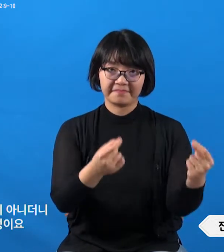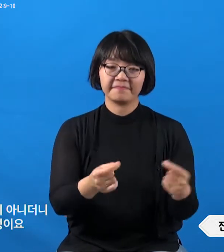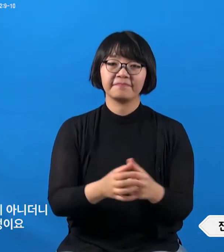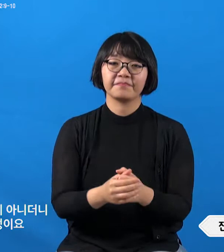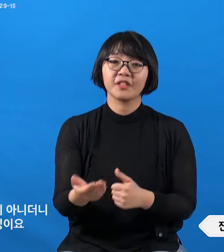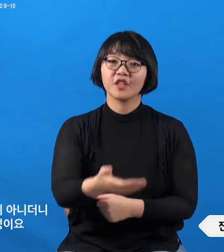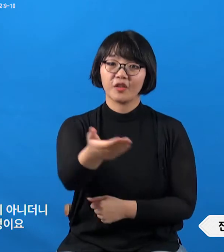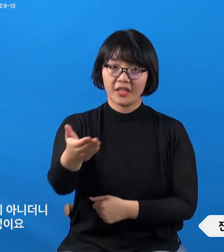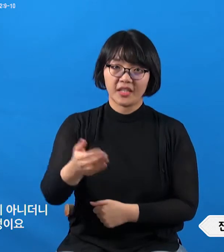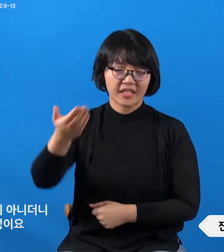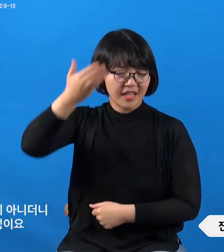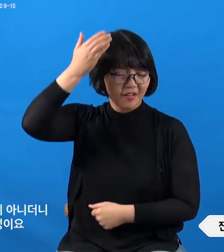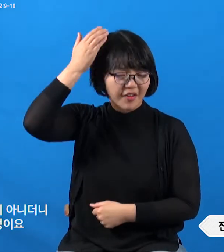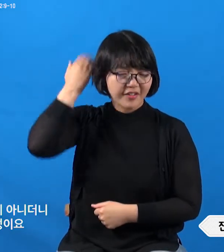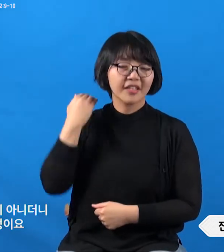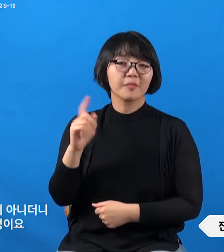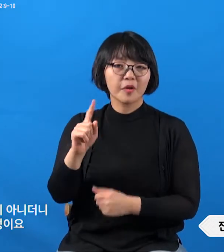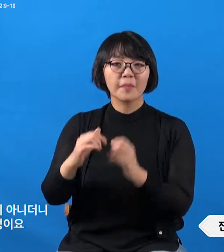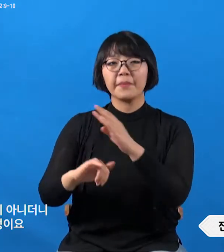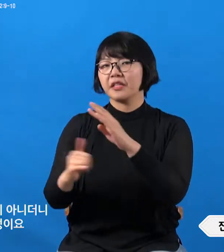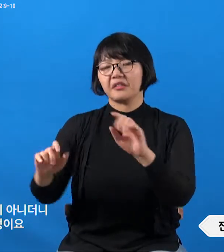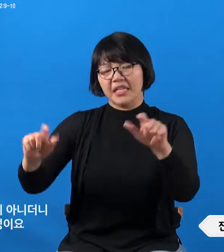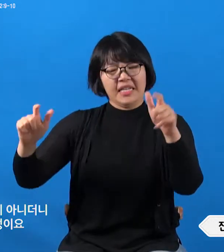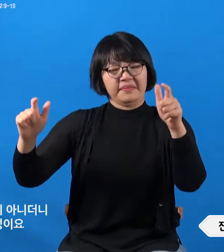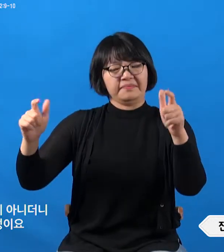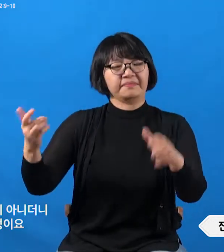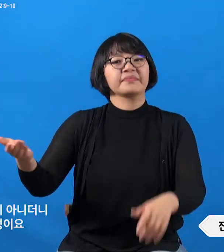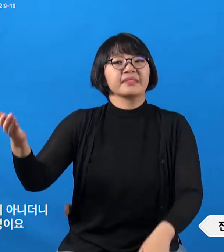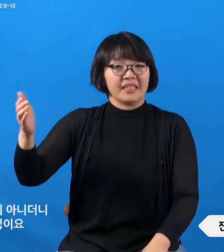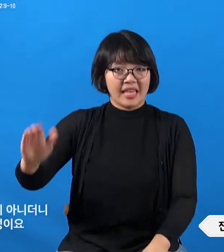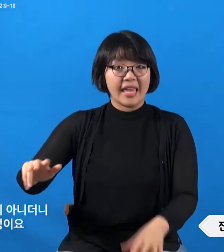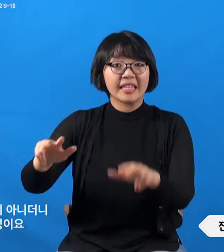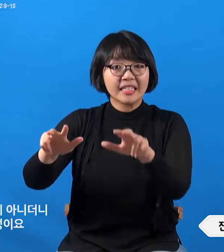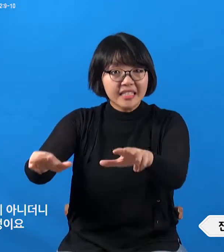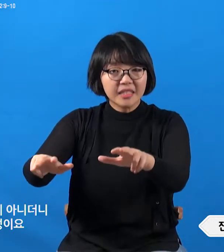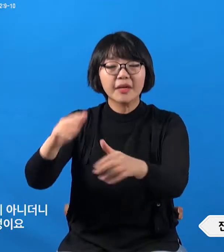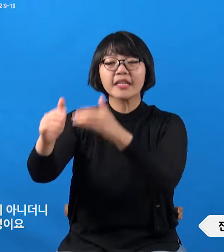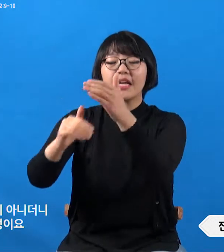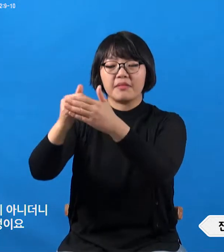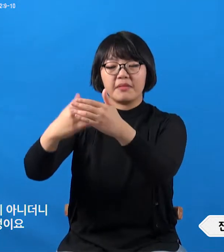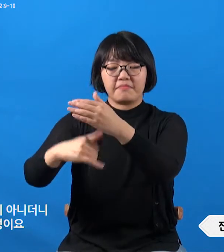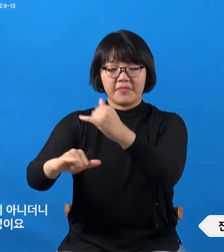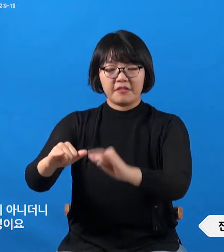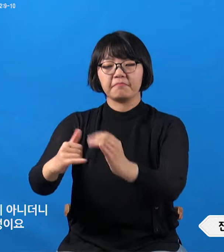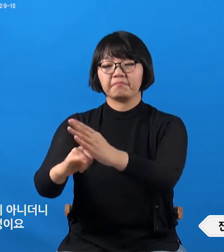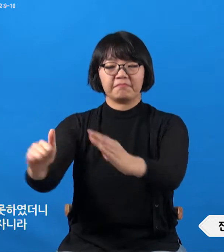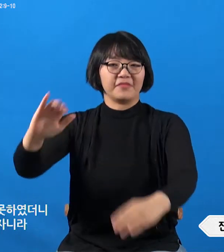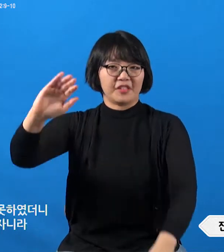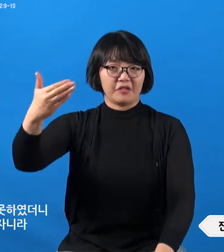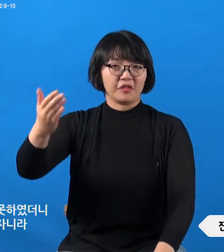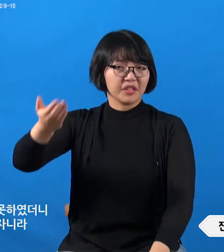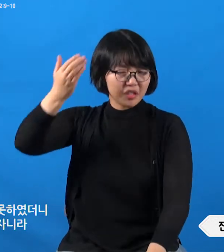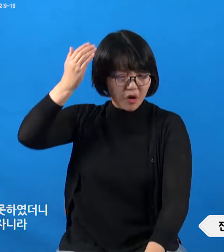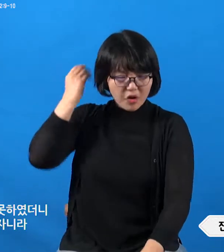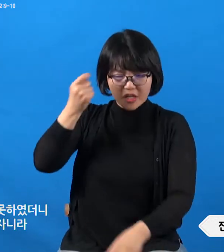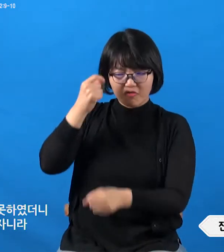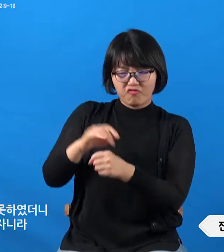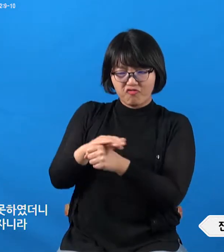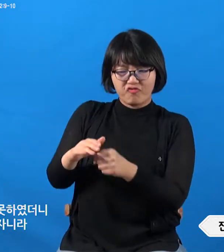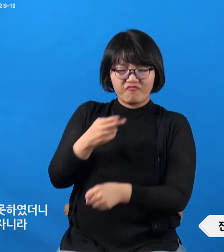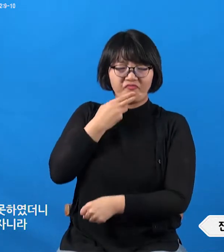보겠습니다. 너희가 전에는 백성이 아니더니 이제는 하나님의 백성이요 전에는 긍휼을